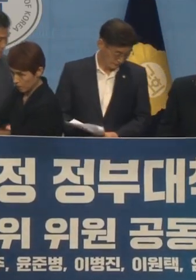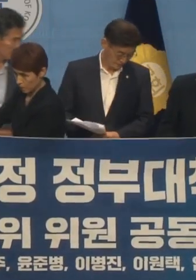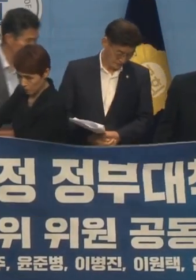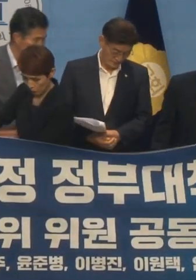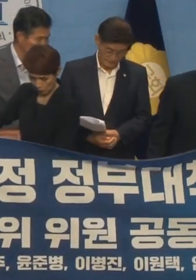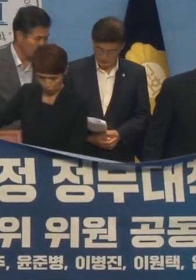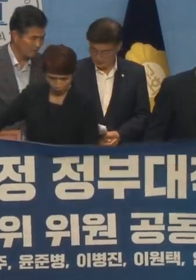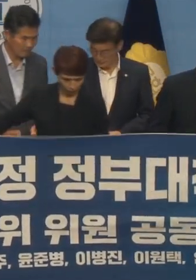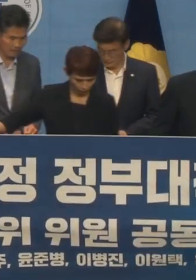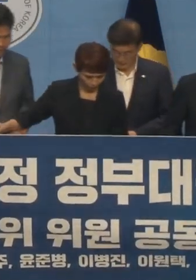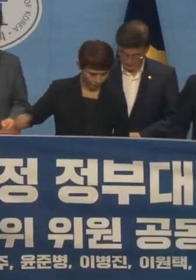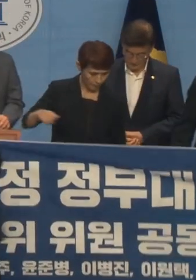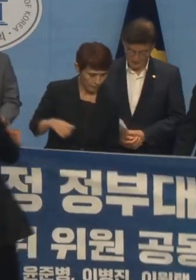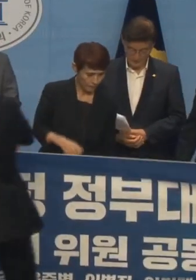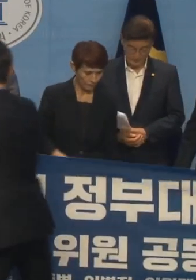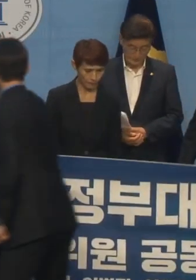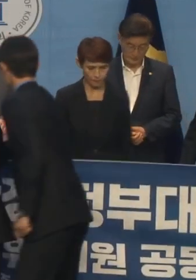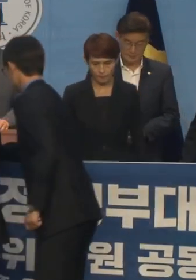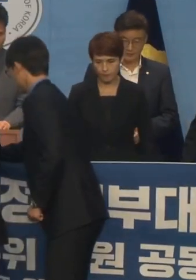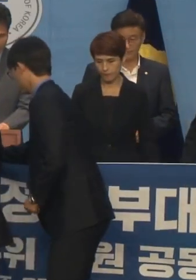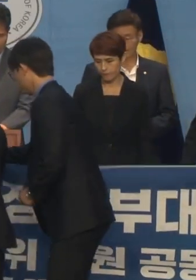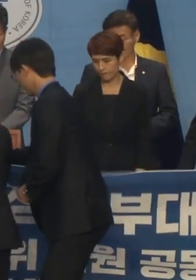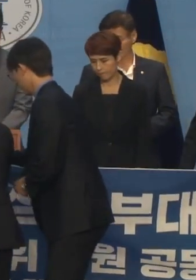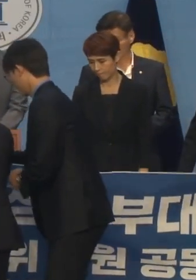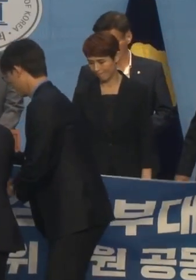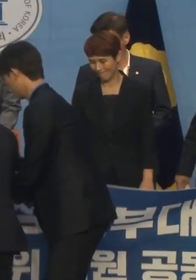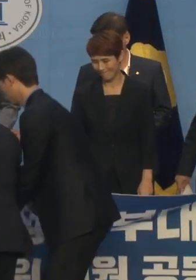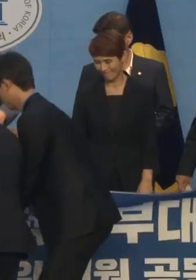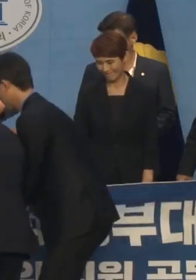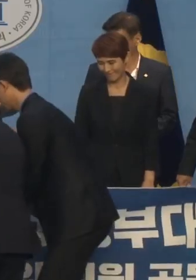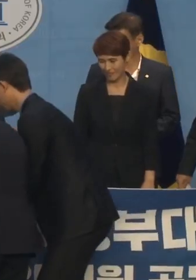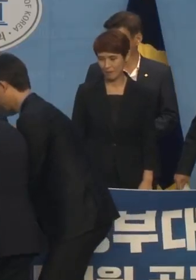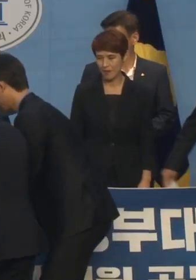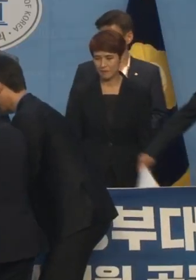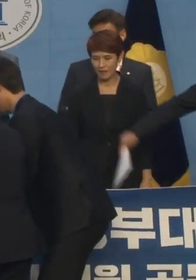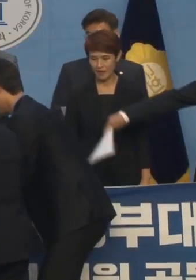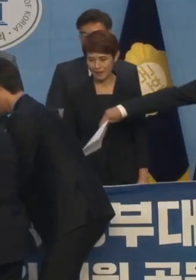이걸 밑으로? 그래. 그거 좀.